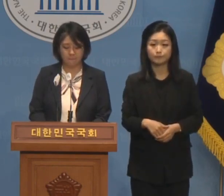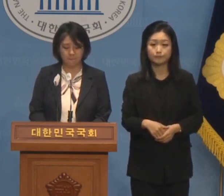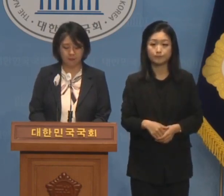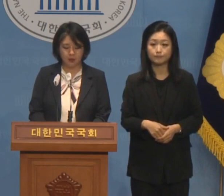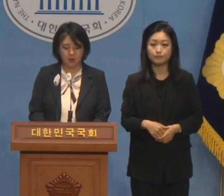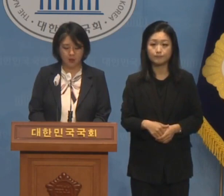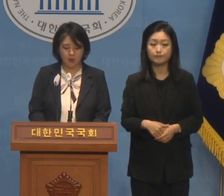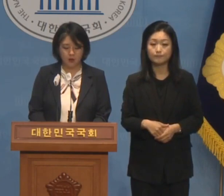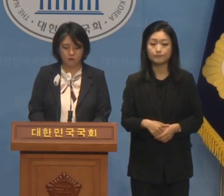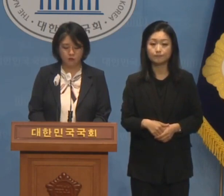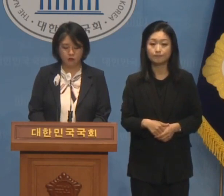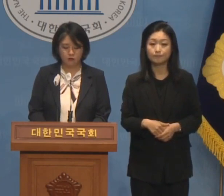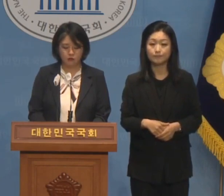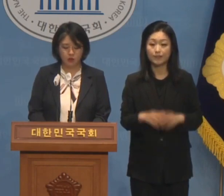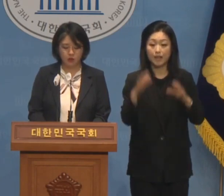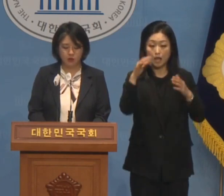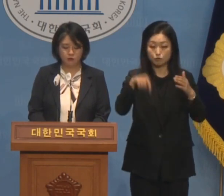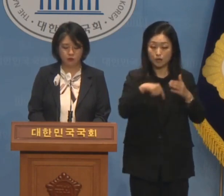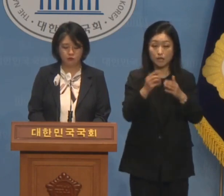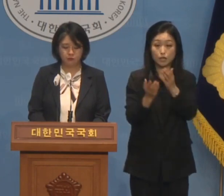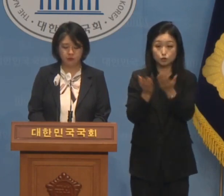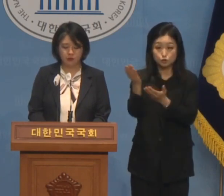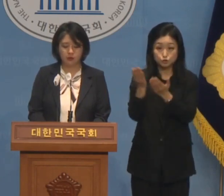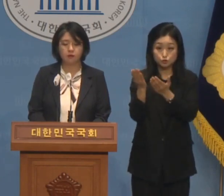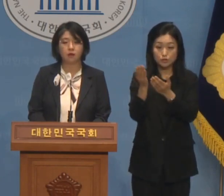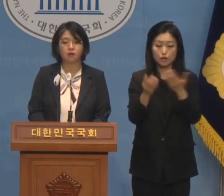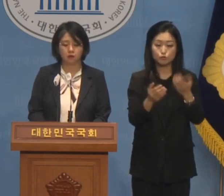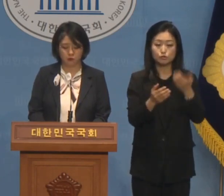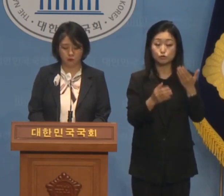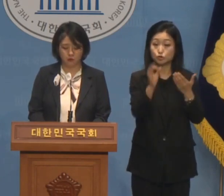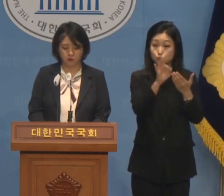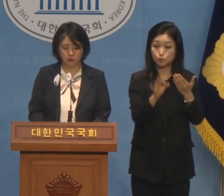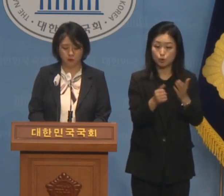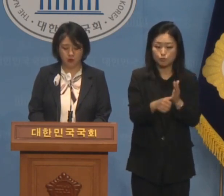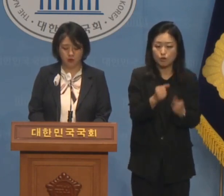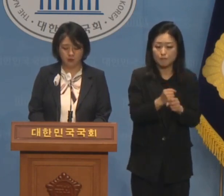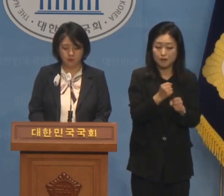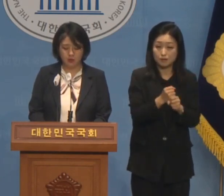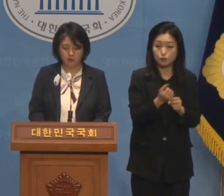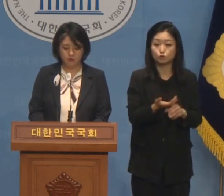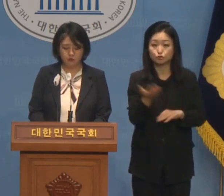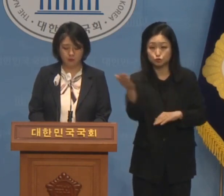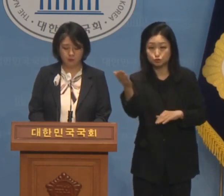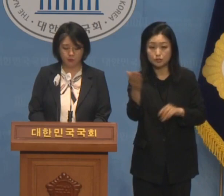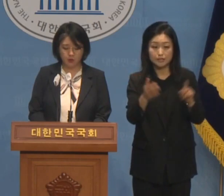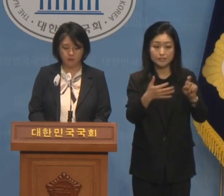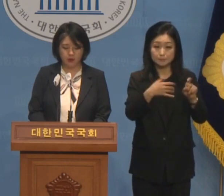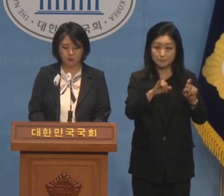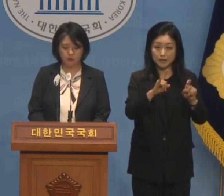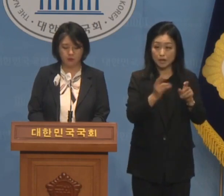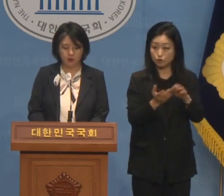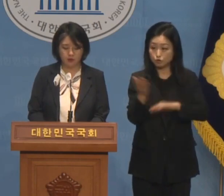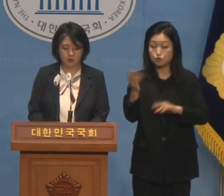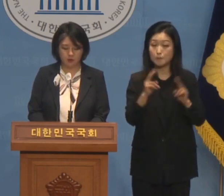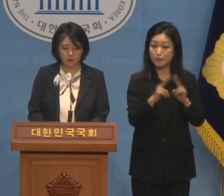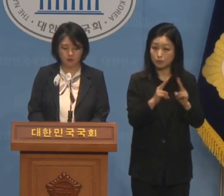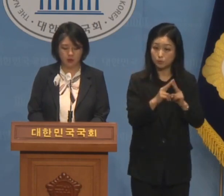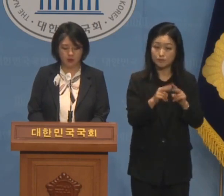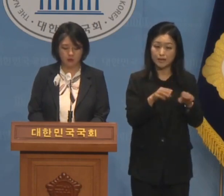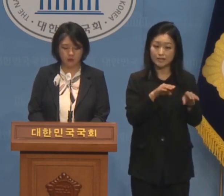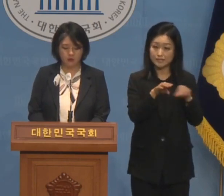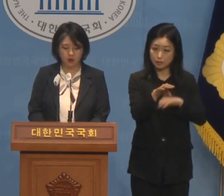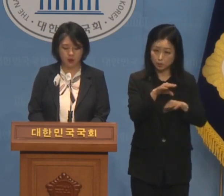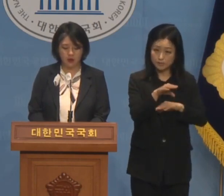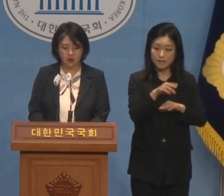있습니다. 국내 수출액의 99% 이상이 제조업으로 10대 수출 업종인 반도체,